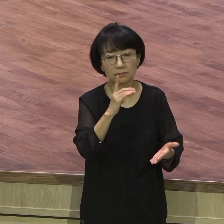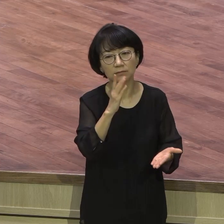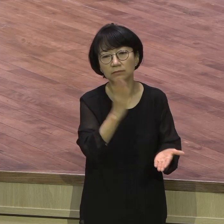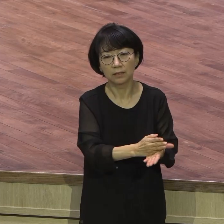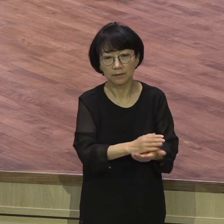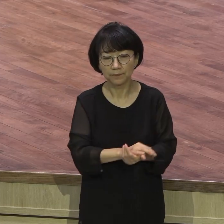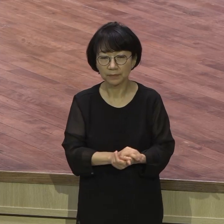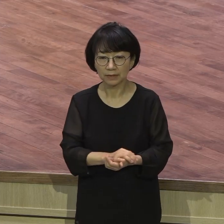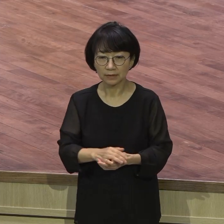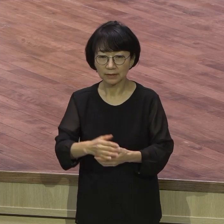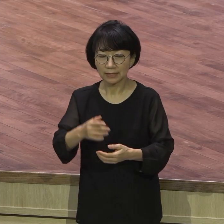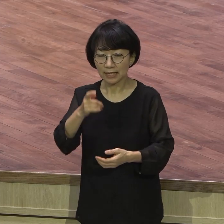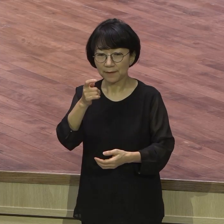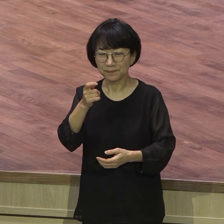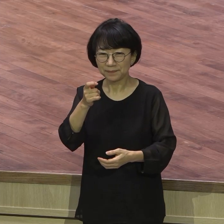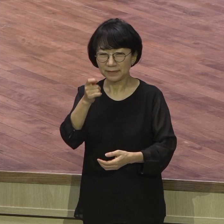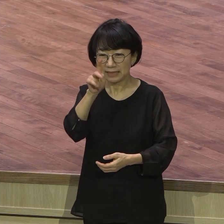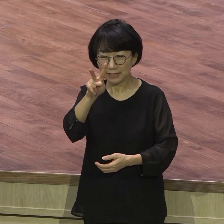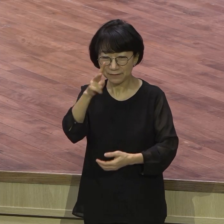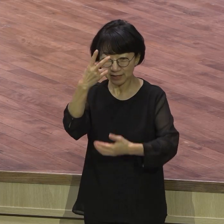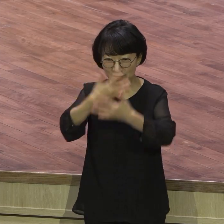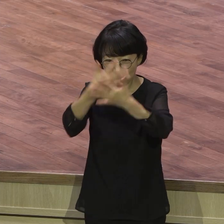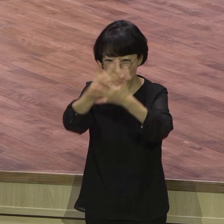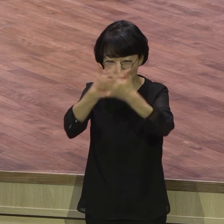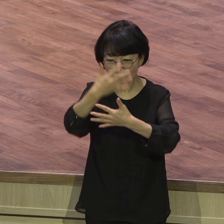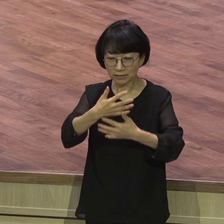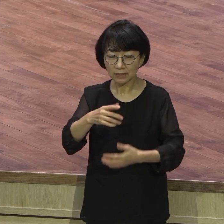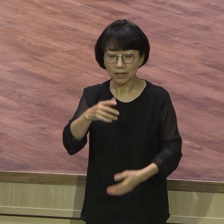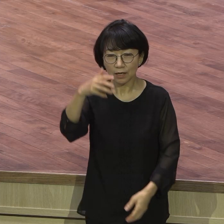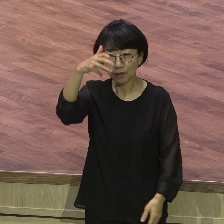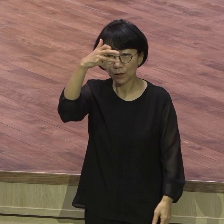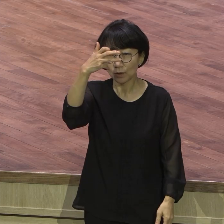자식인데도 말을 존중한다 납니까 자식들에게 말을 놓질 않아요